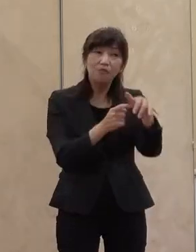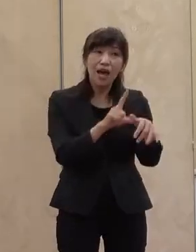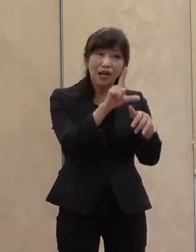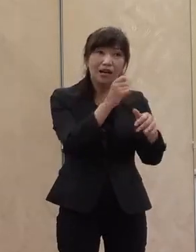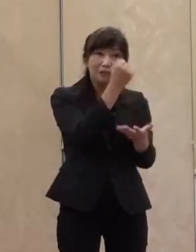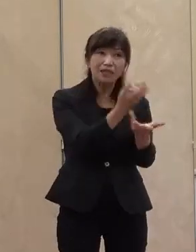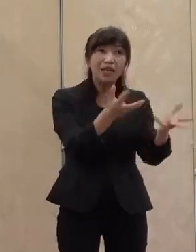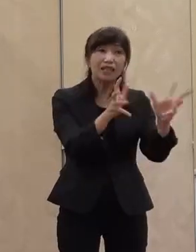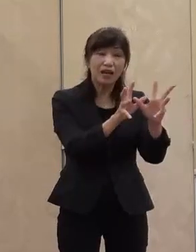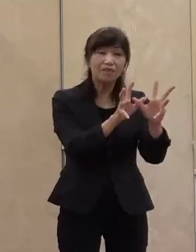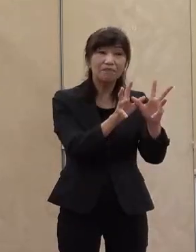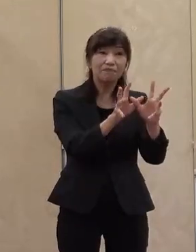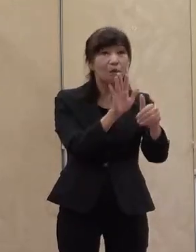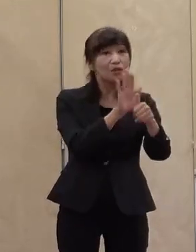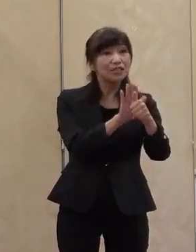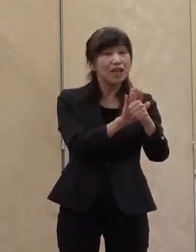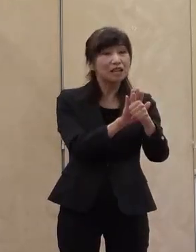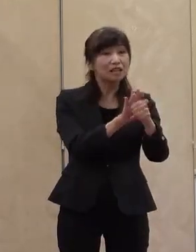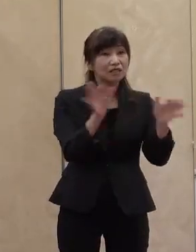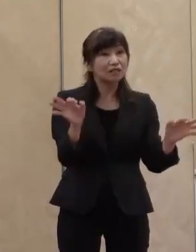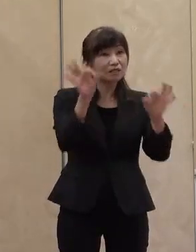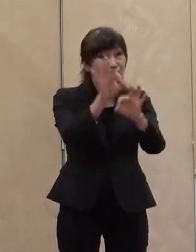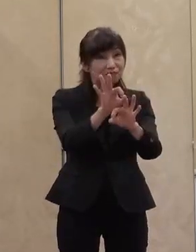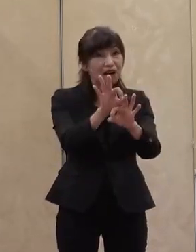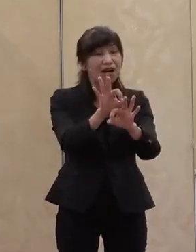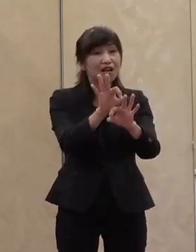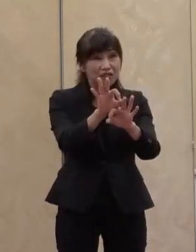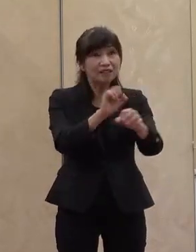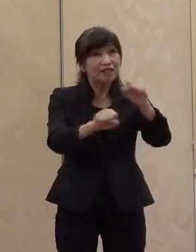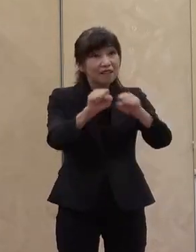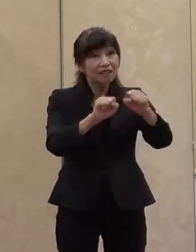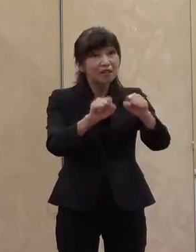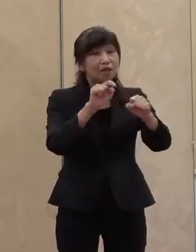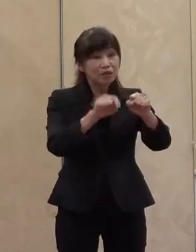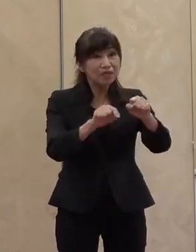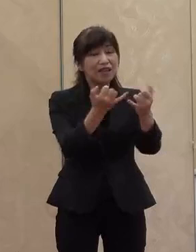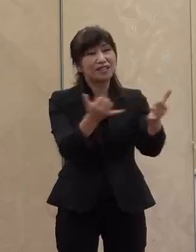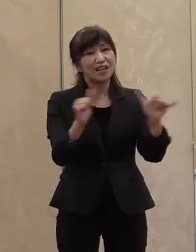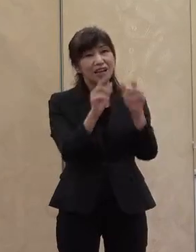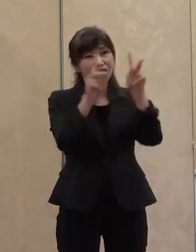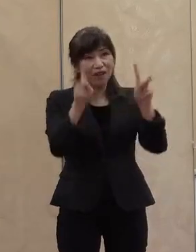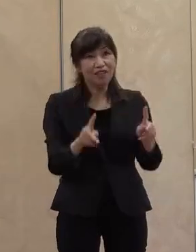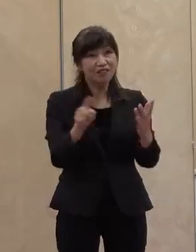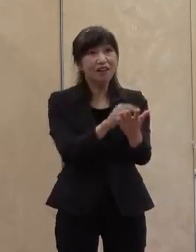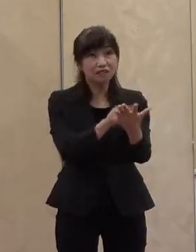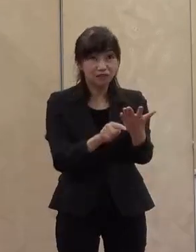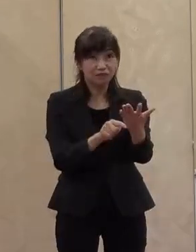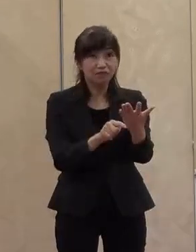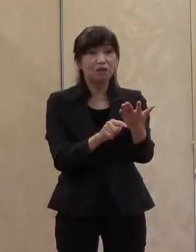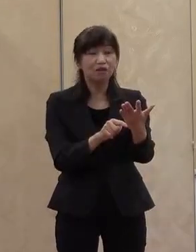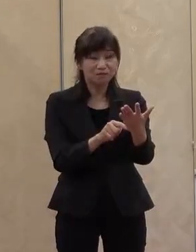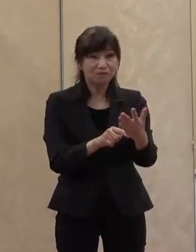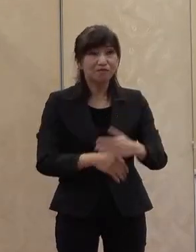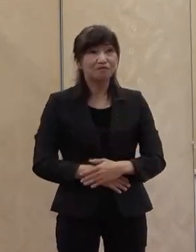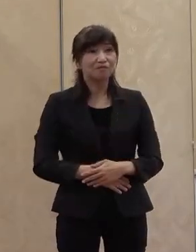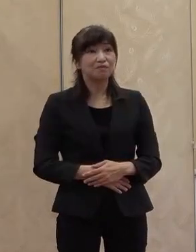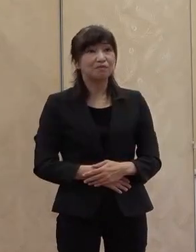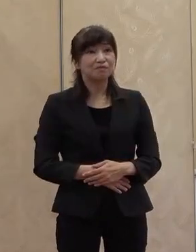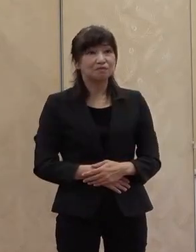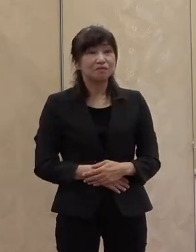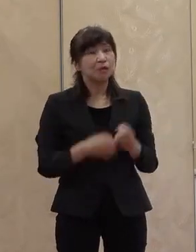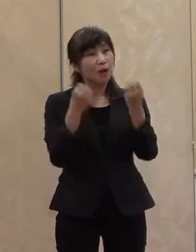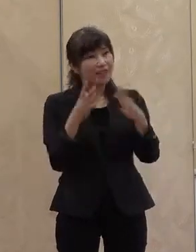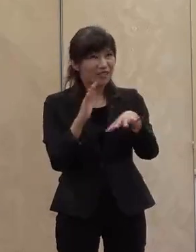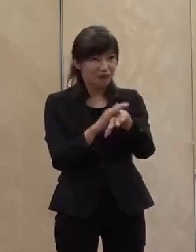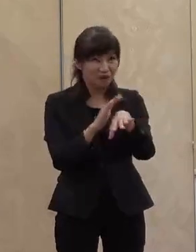支援するというスキームです。でそれを経費に当てて社会課題を解決しようという、そういうことです。これは新しい手